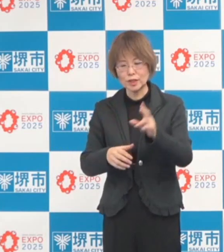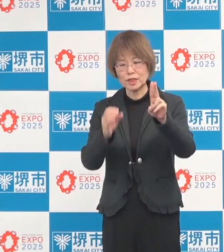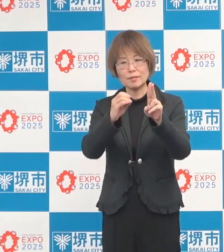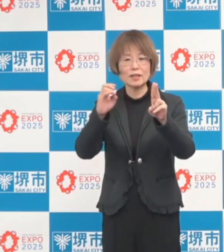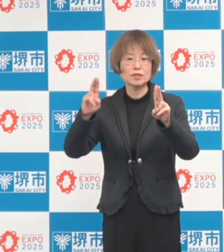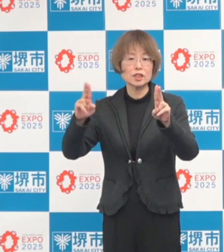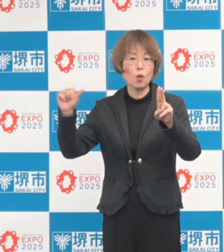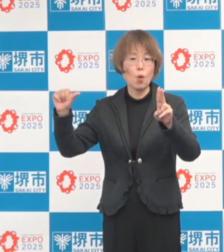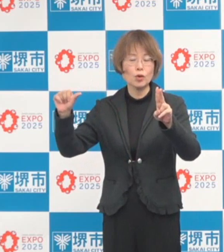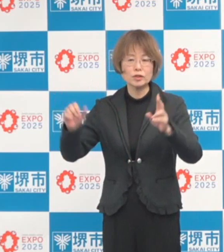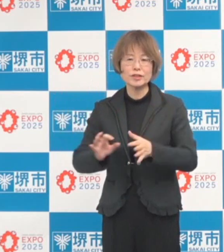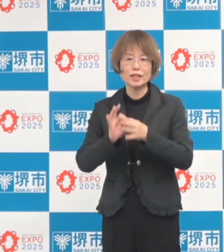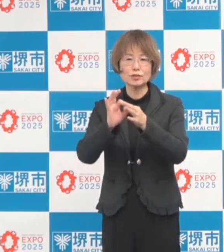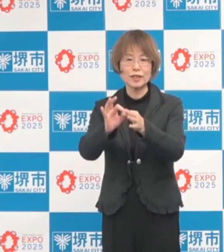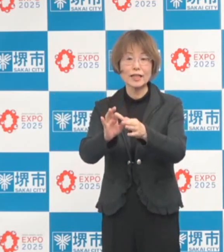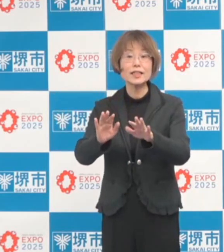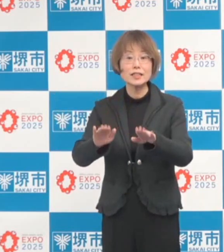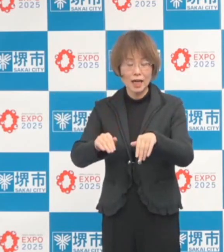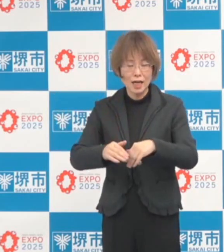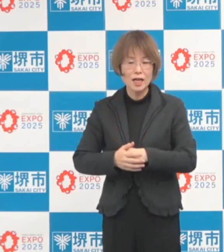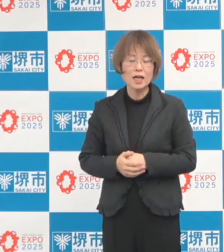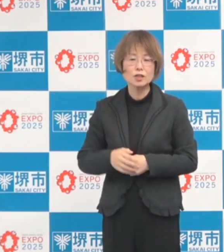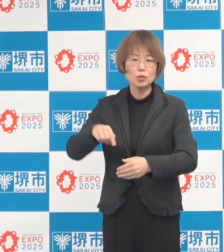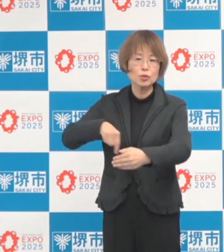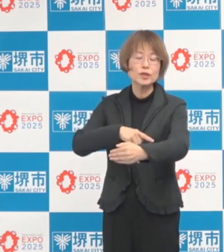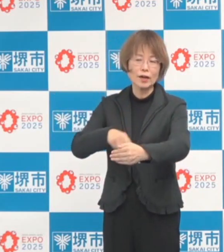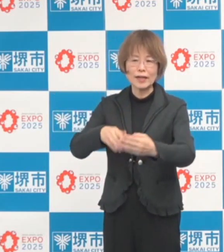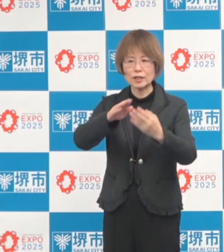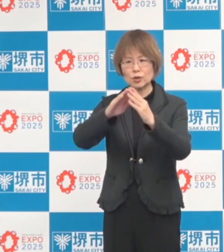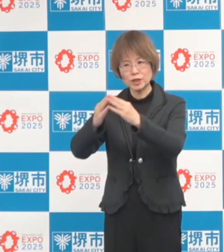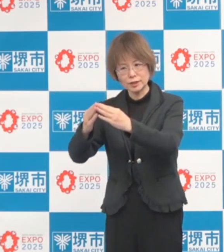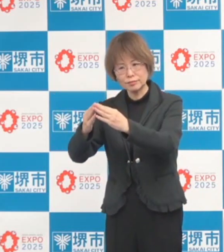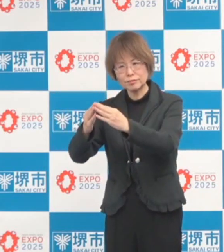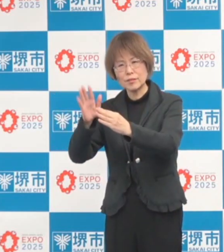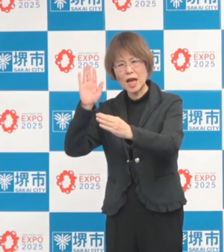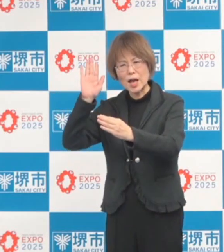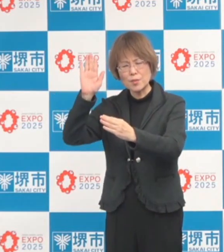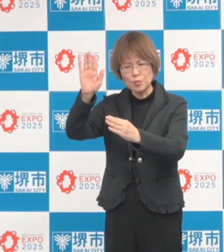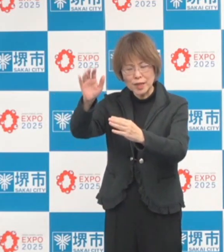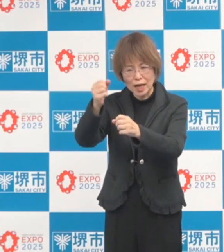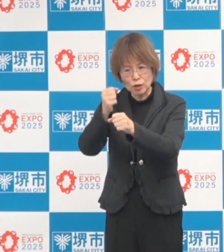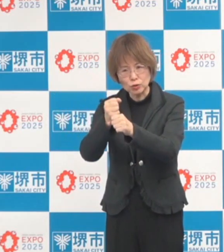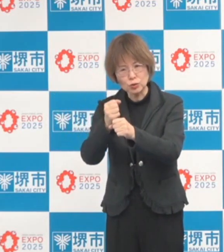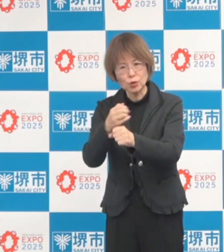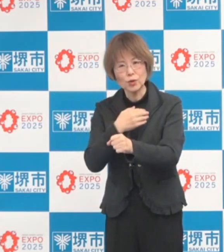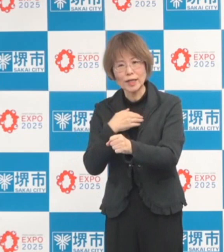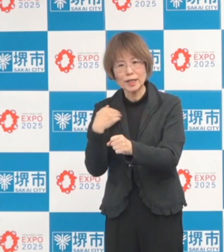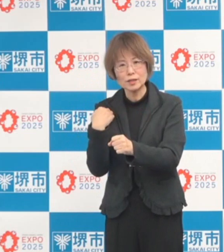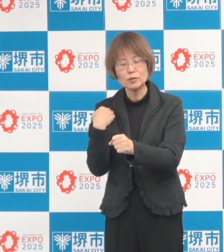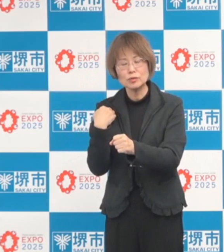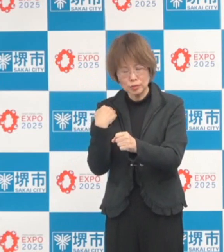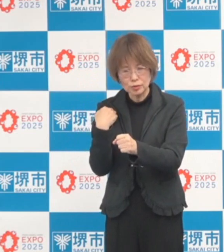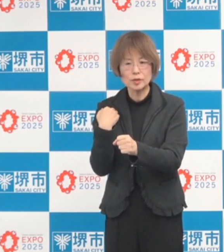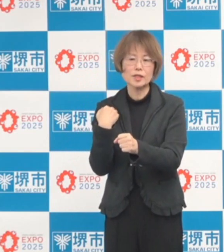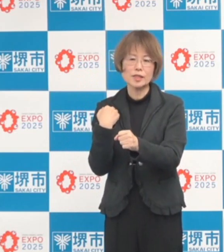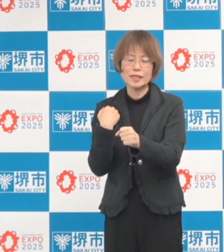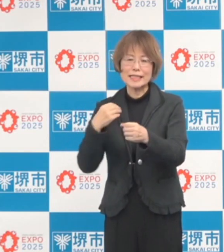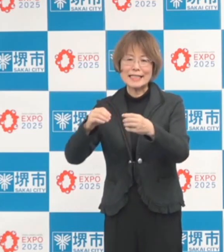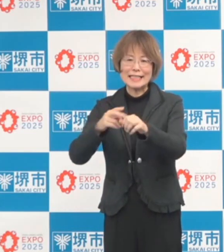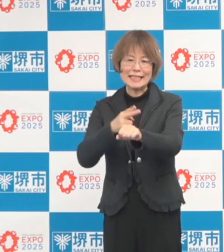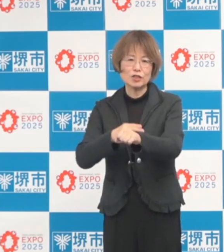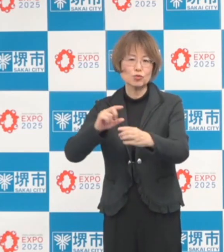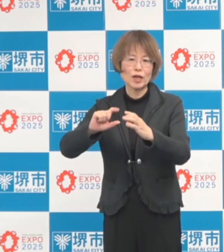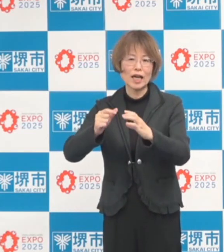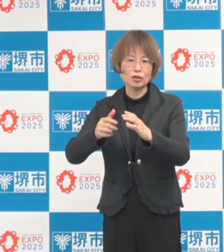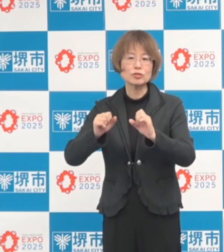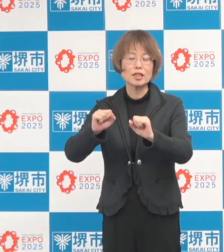本計画についてお伝えをしていますが、この中では都市像に未来をつくるイノベーティブ都市を掲げています。社会情勢